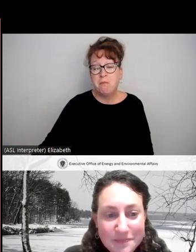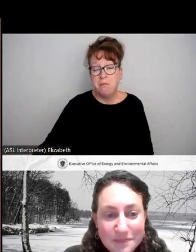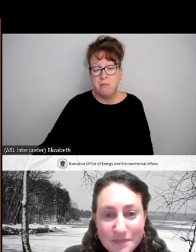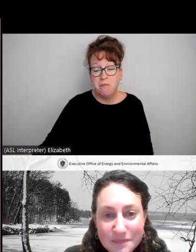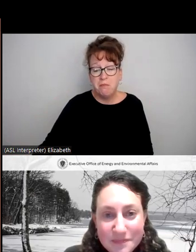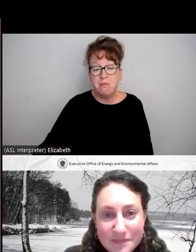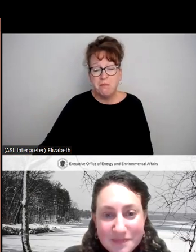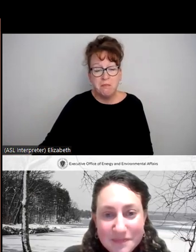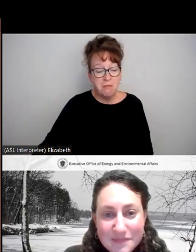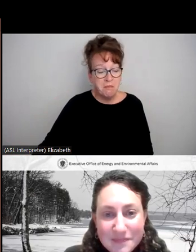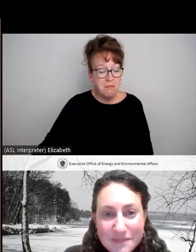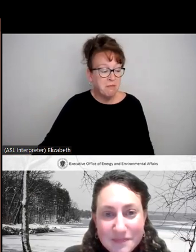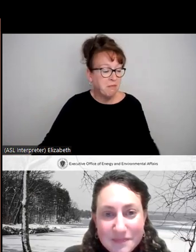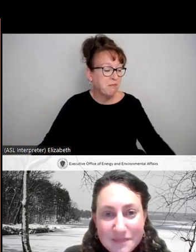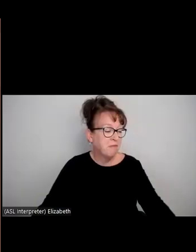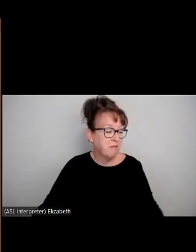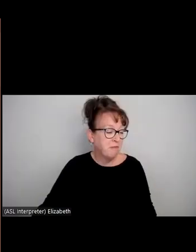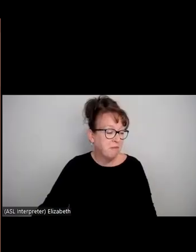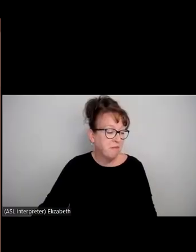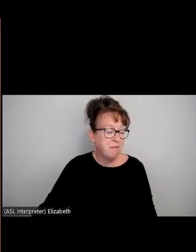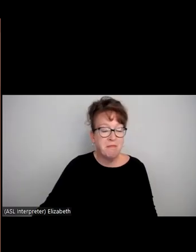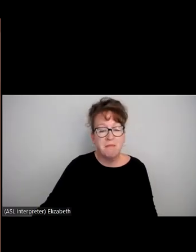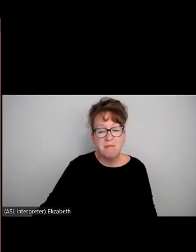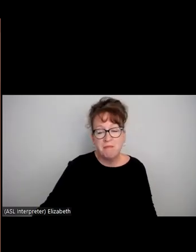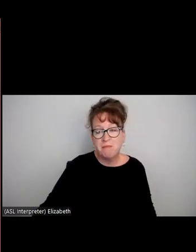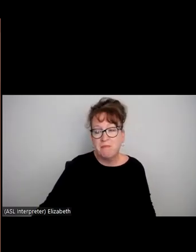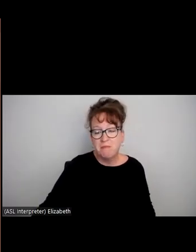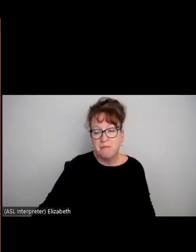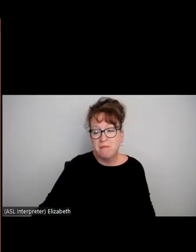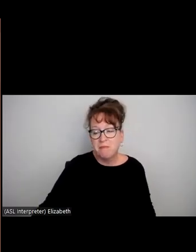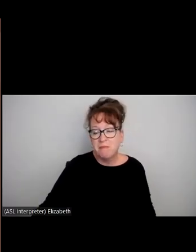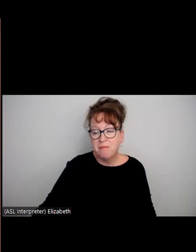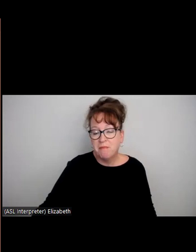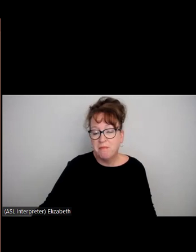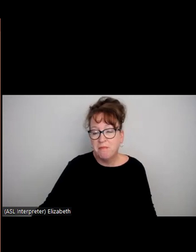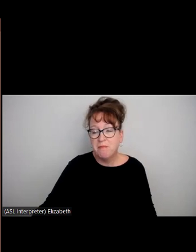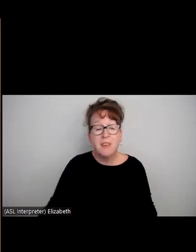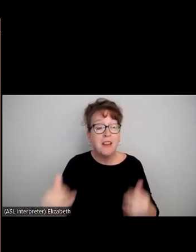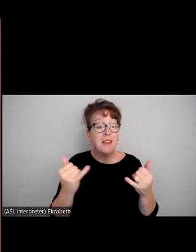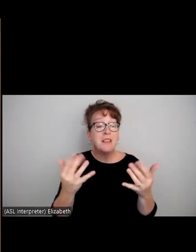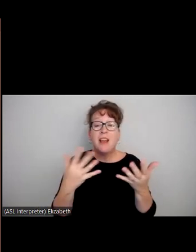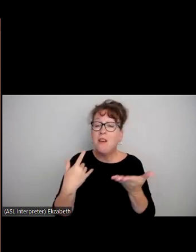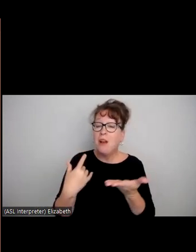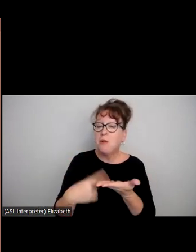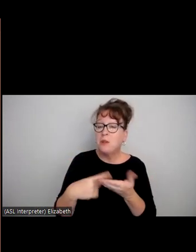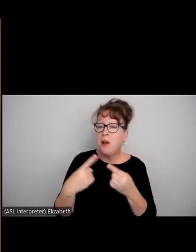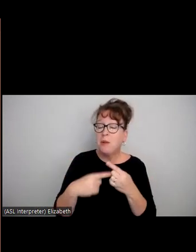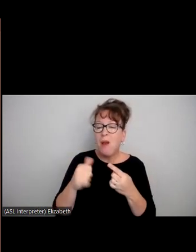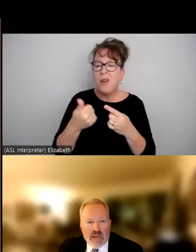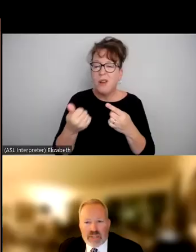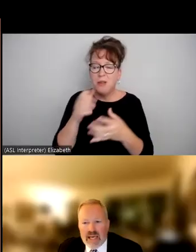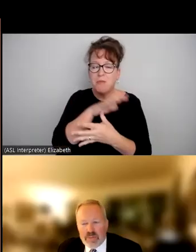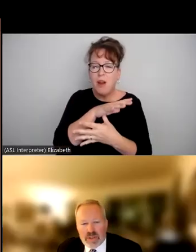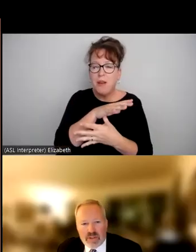bajar eh sus cuentas eh el gasto en sus cuentas Okay con esto lo voy a pasar de vuelta al